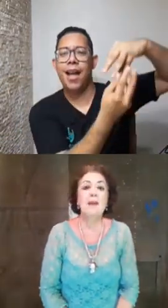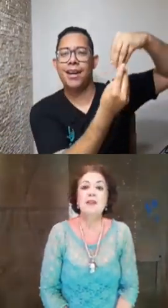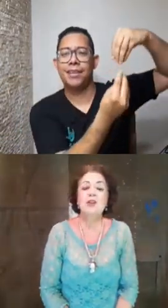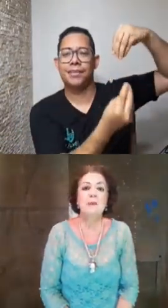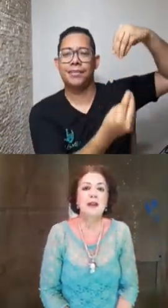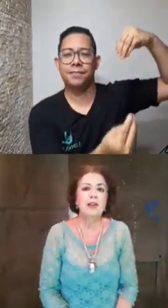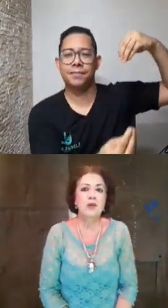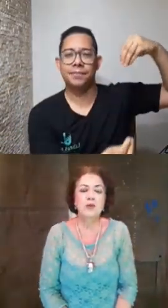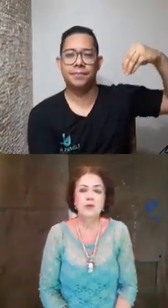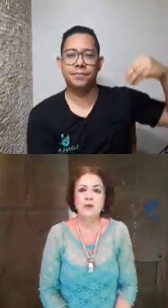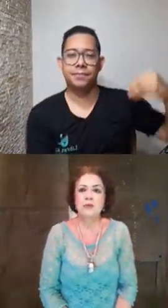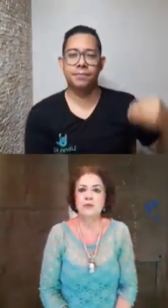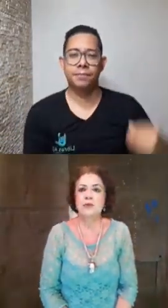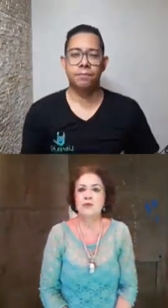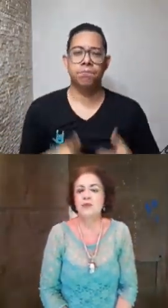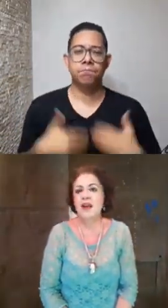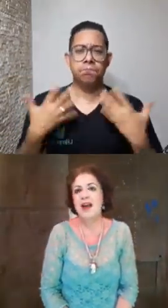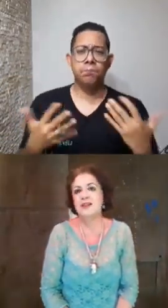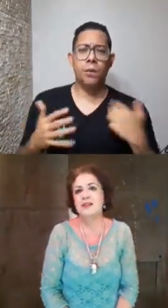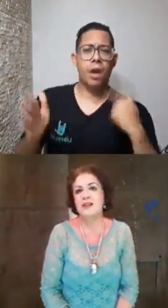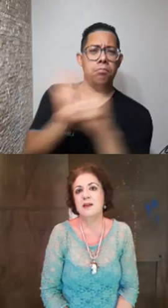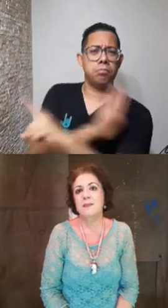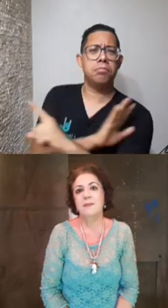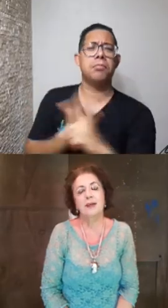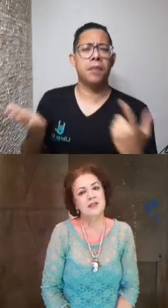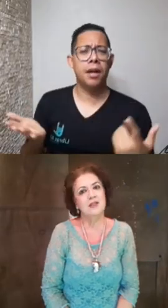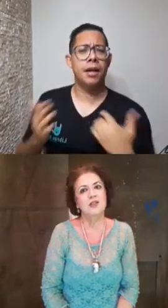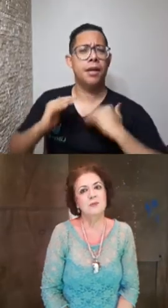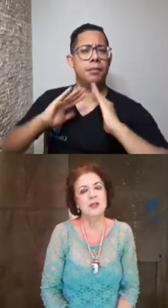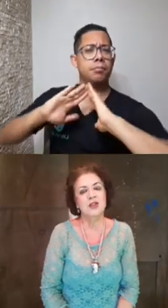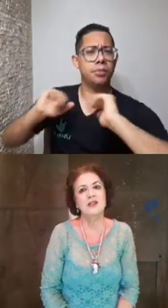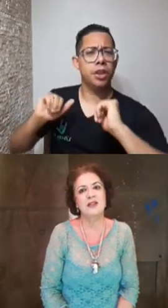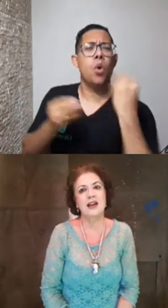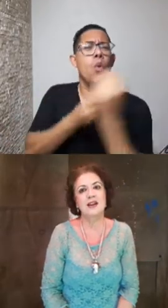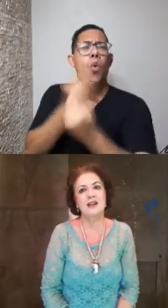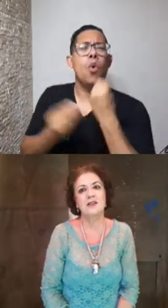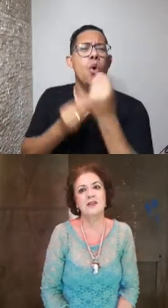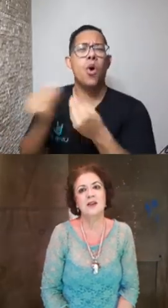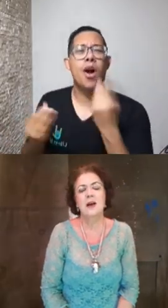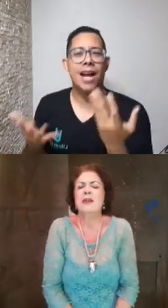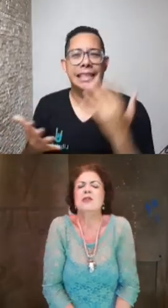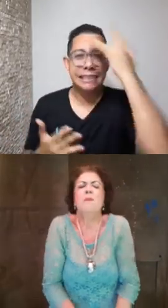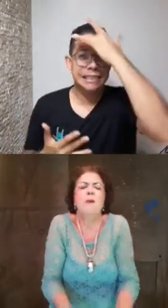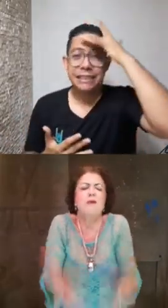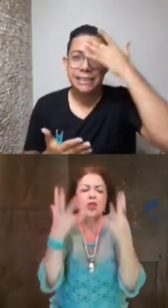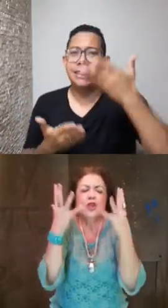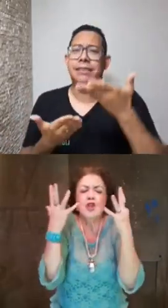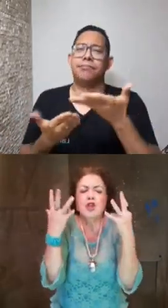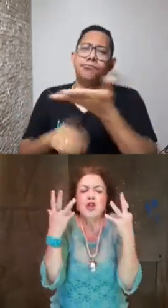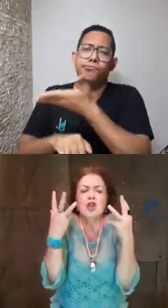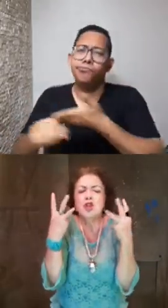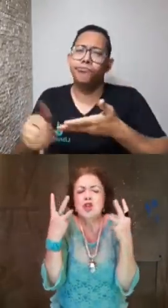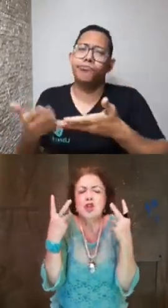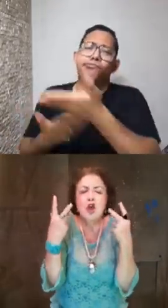Ela pediu para que todo mundo viesse para se despedir dela. Mas o povo